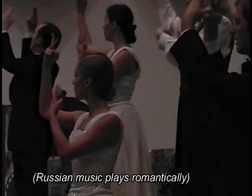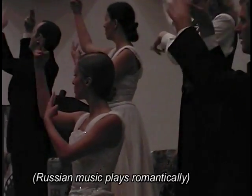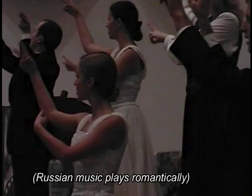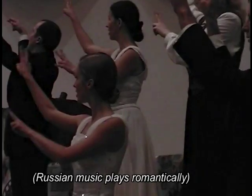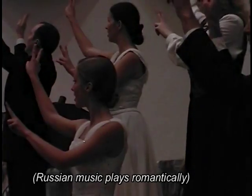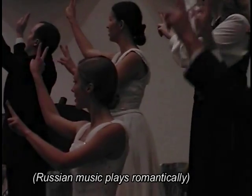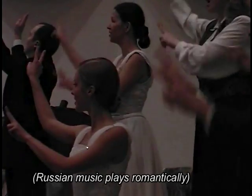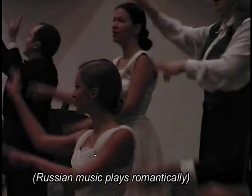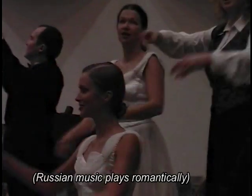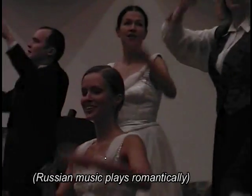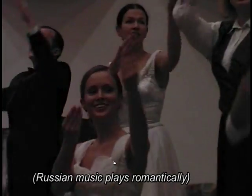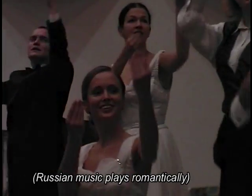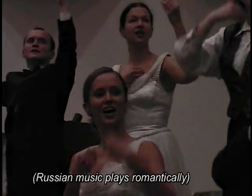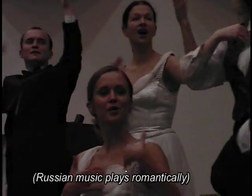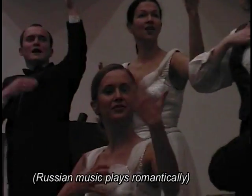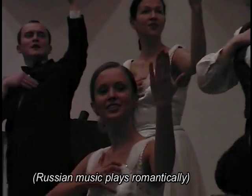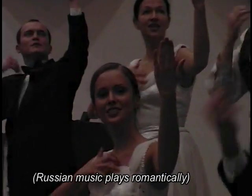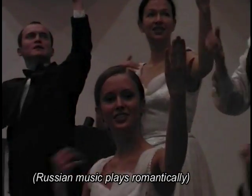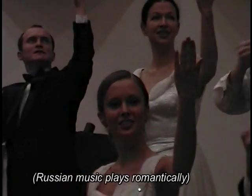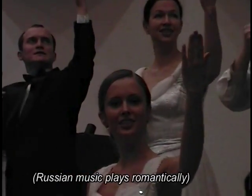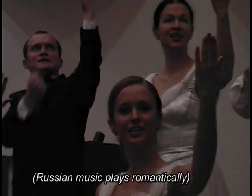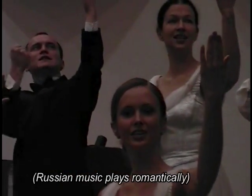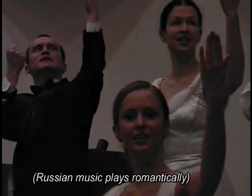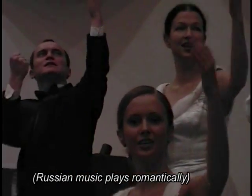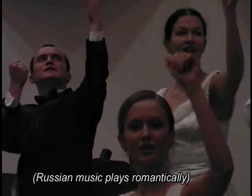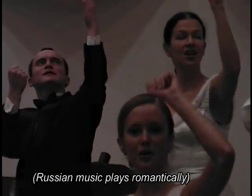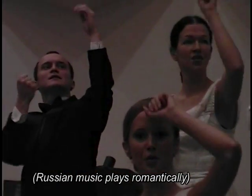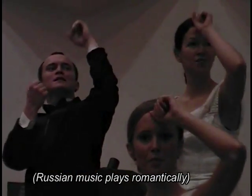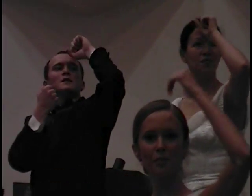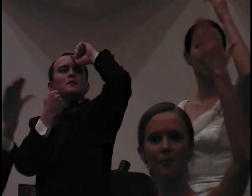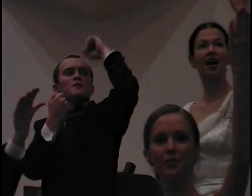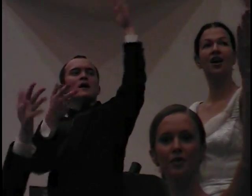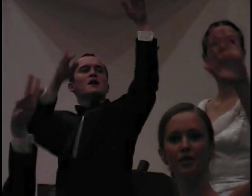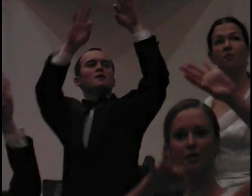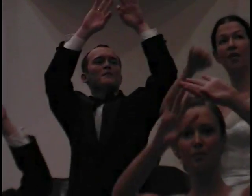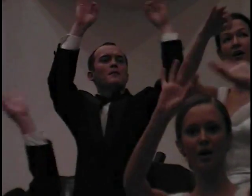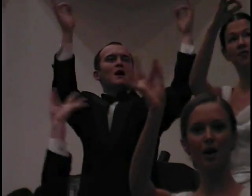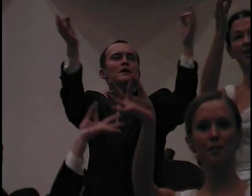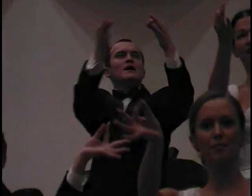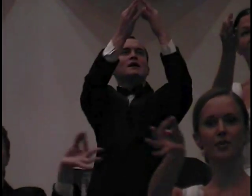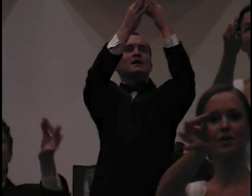Signora, dai me sigo nel paniera.